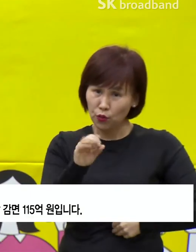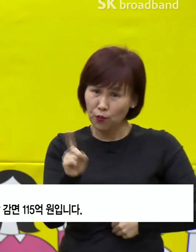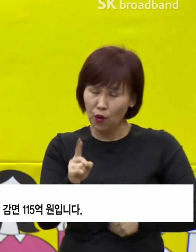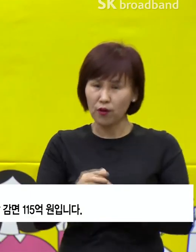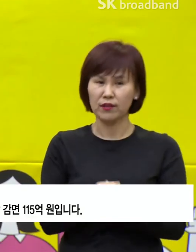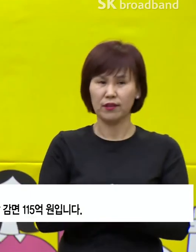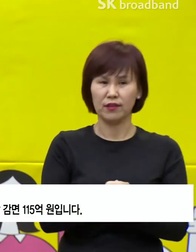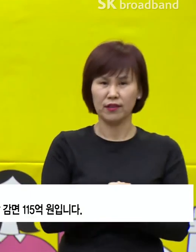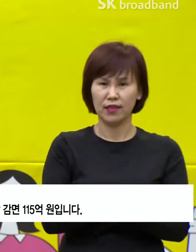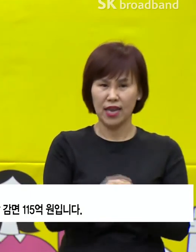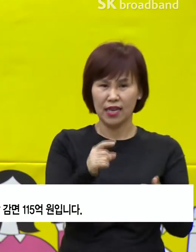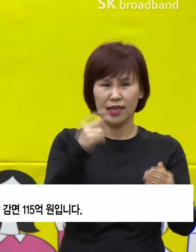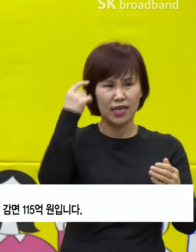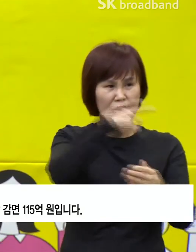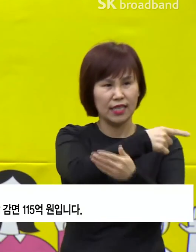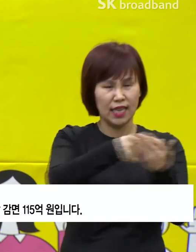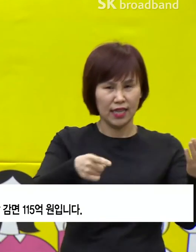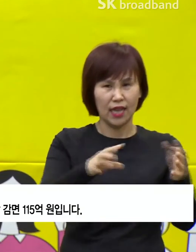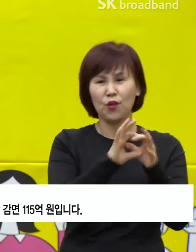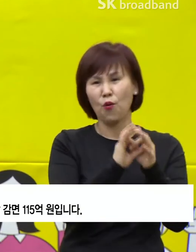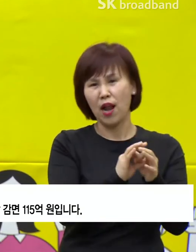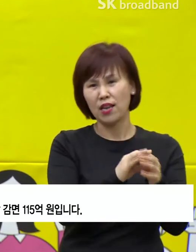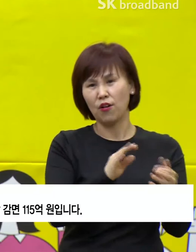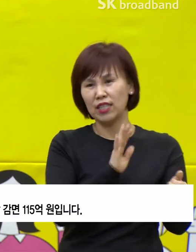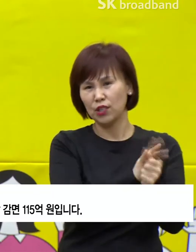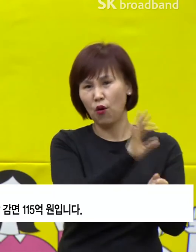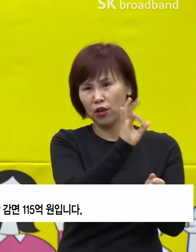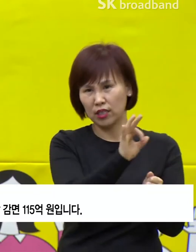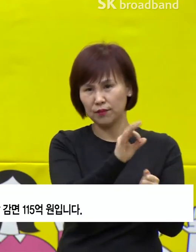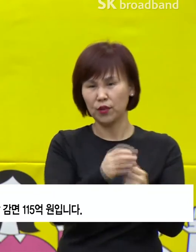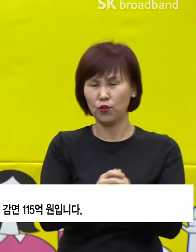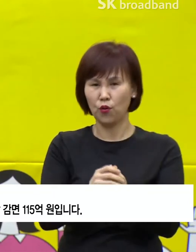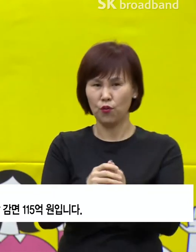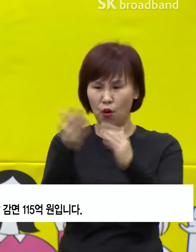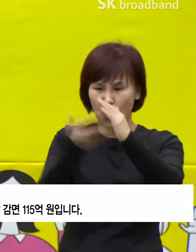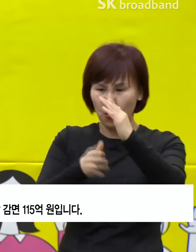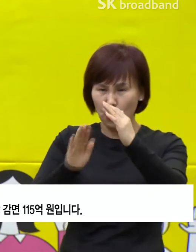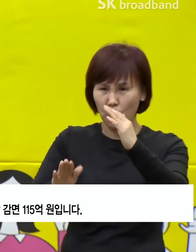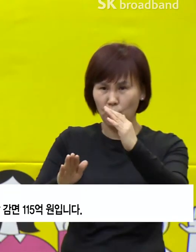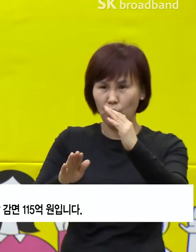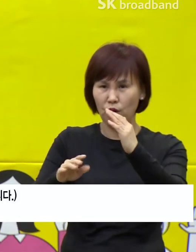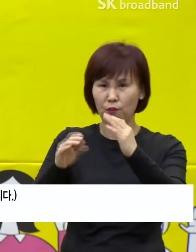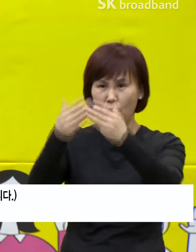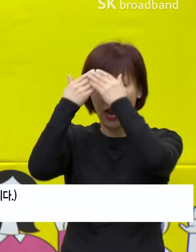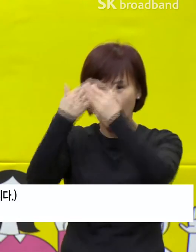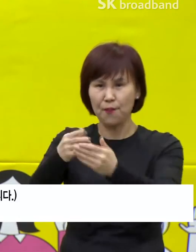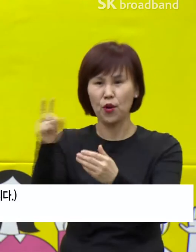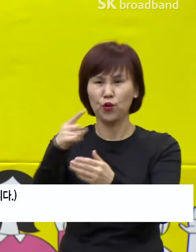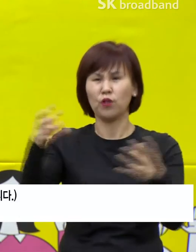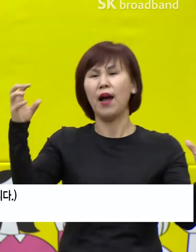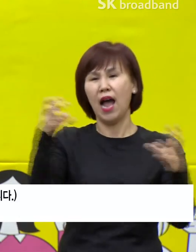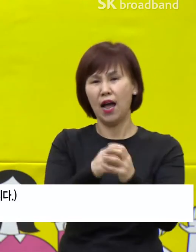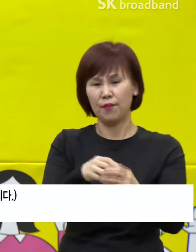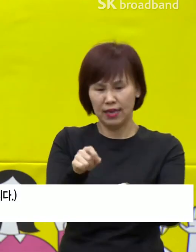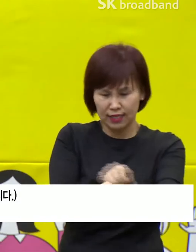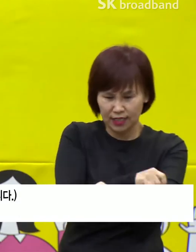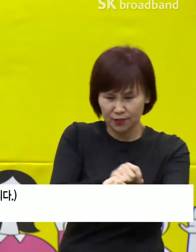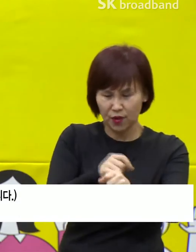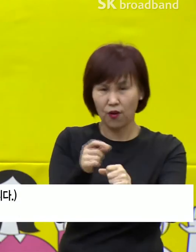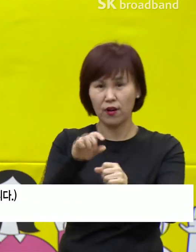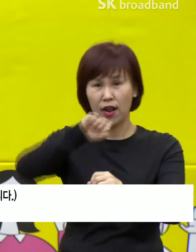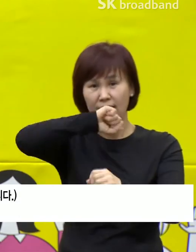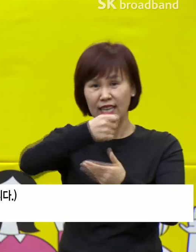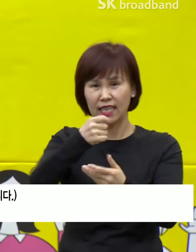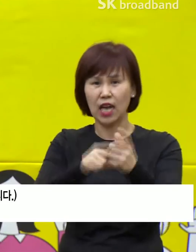3천만 원과 상하수도 특별회계의 공공부담 감면 115억 원입니다. 별도의 추경 없이 우리 시의